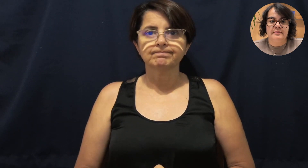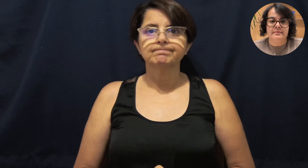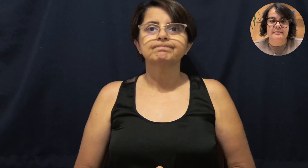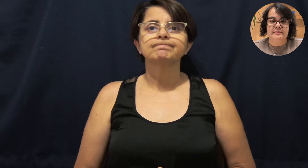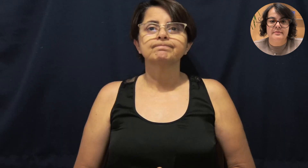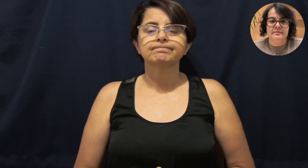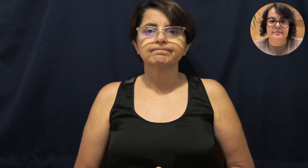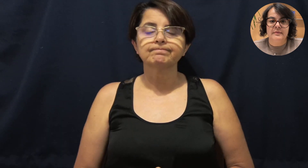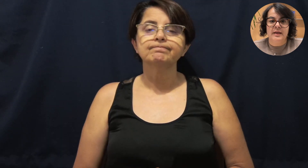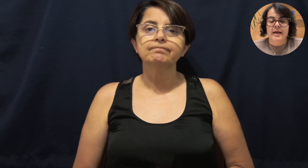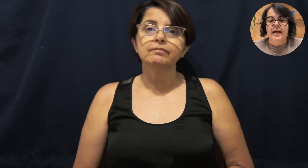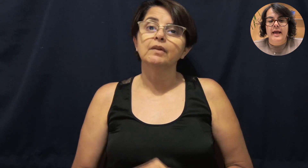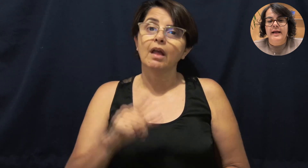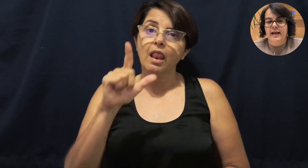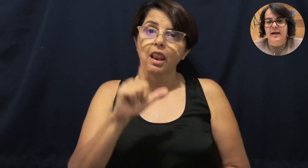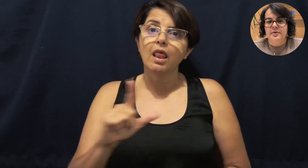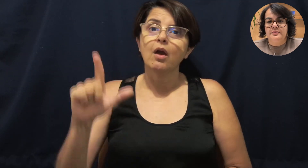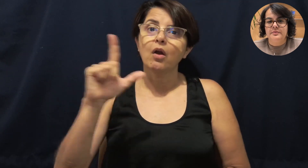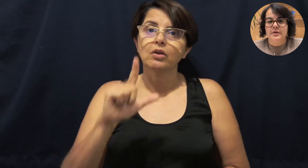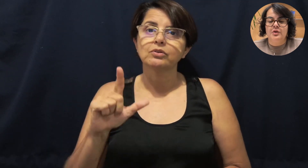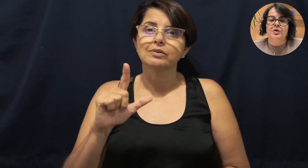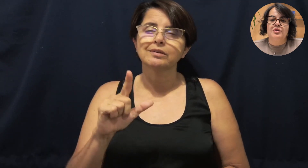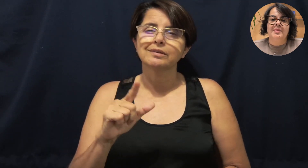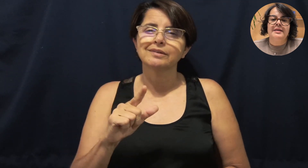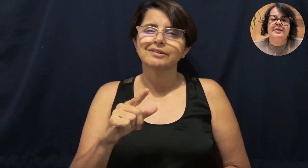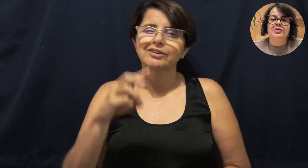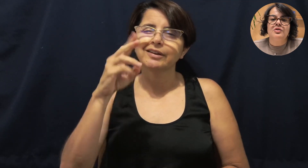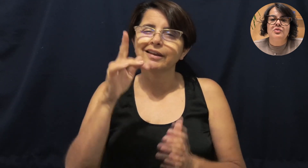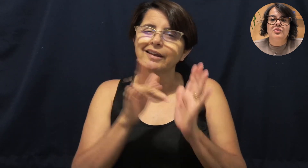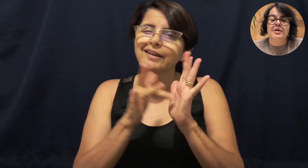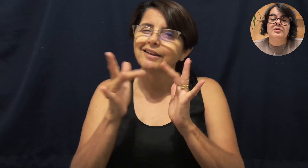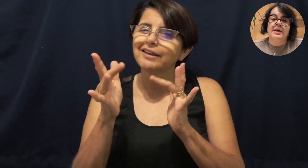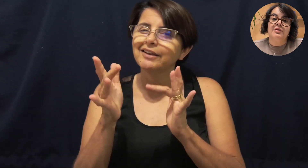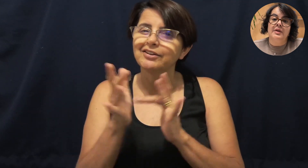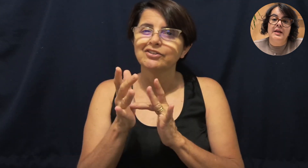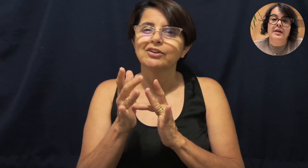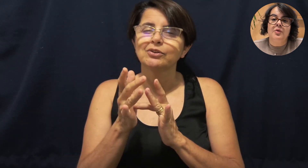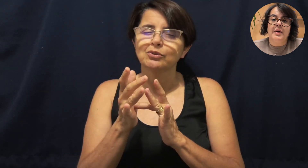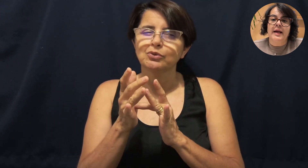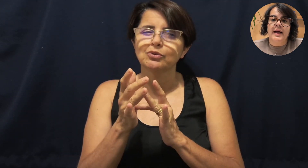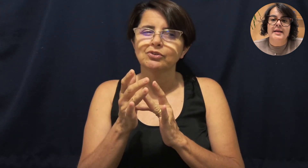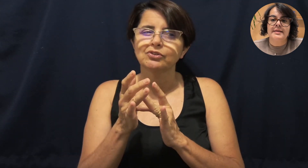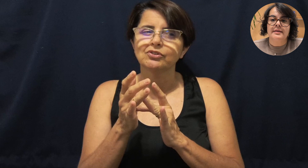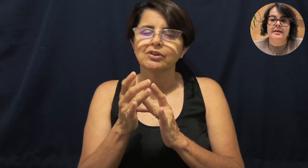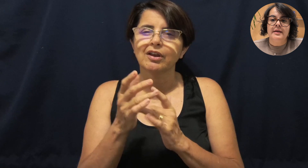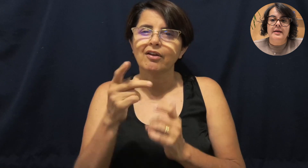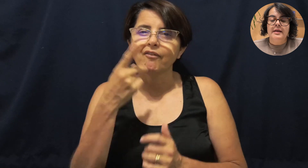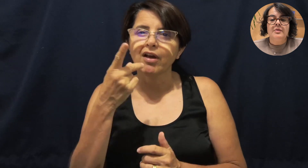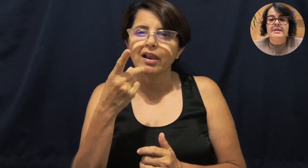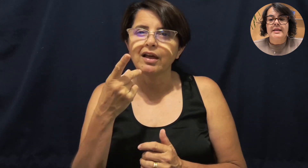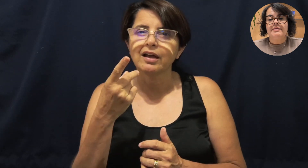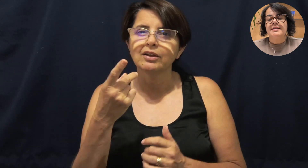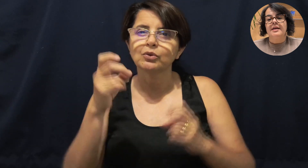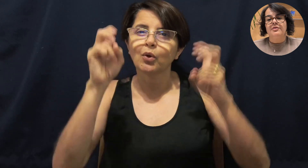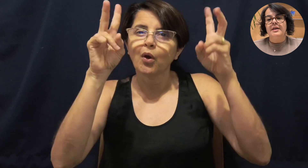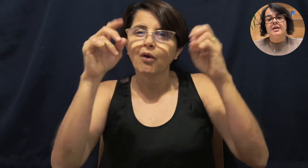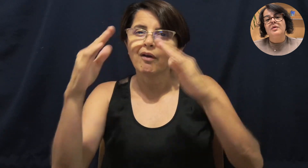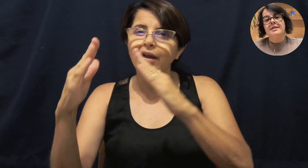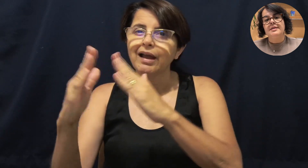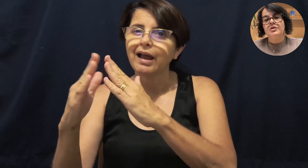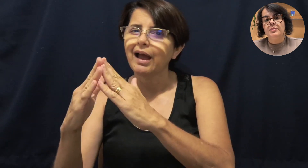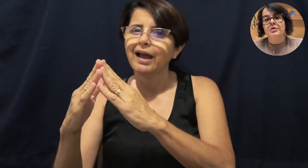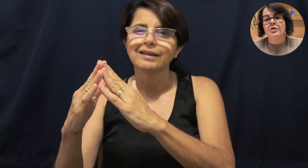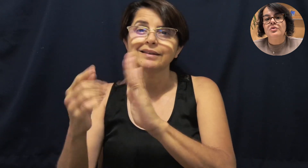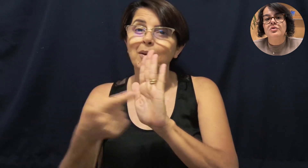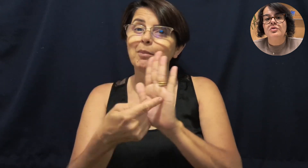desmorona. É claro que o nosso Mestre Jesus, ao se referir a uma casa, não estava se referindo